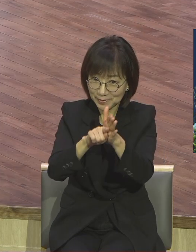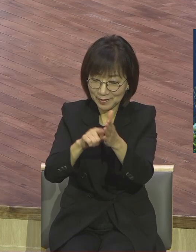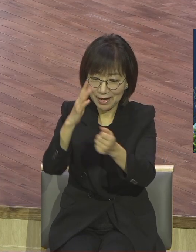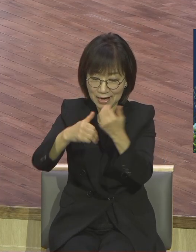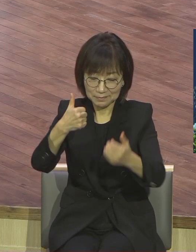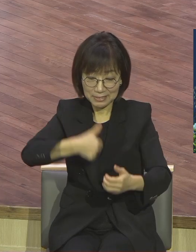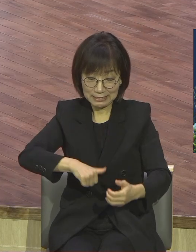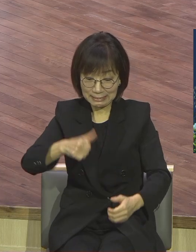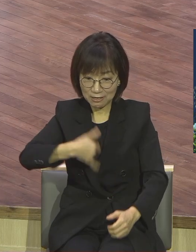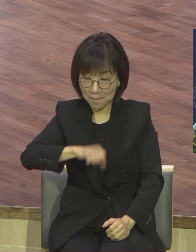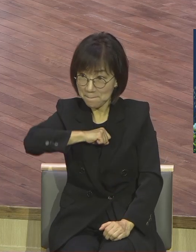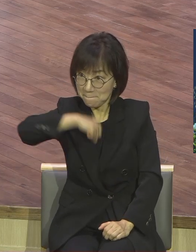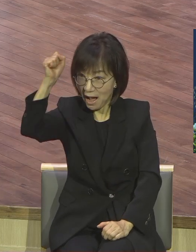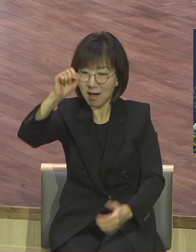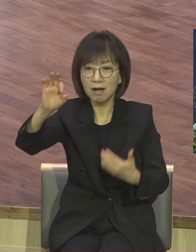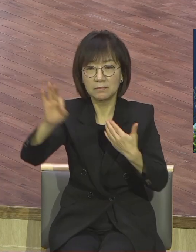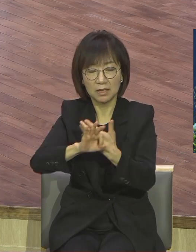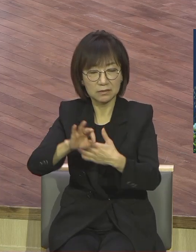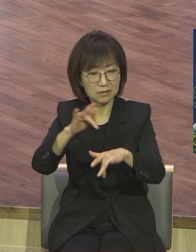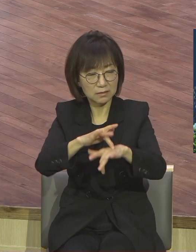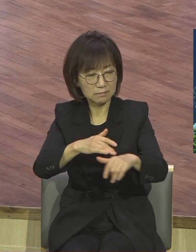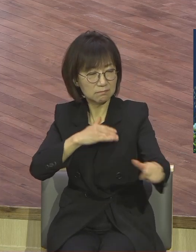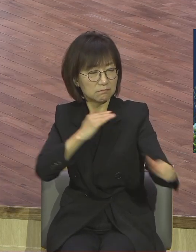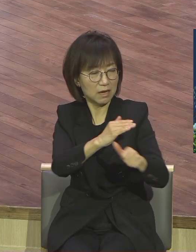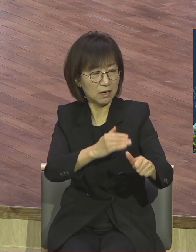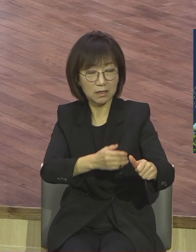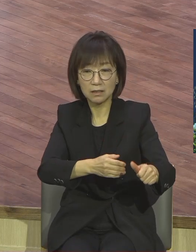사단 마귀를 깨뜨릴 수 있는 그런 권세를 주셨어요.